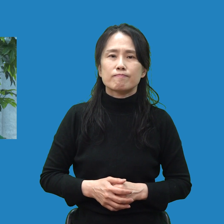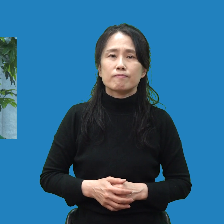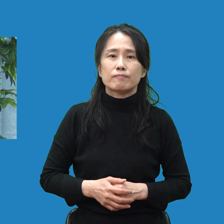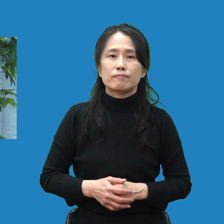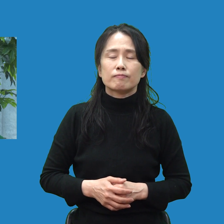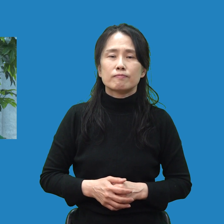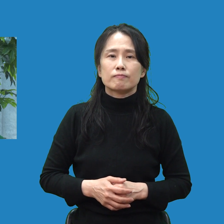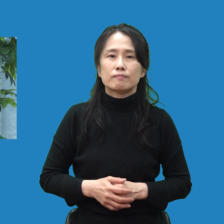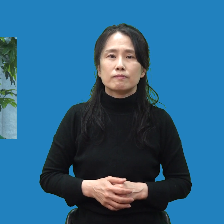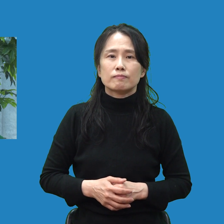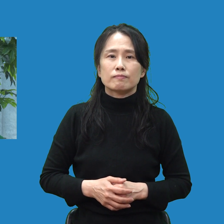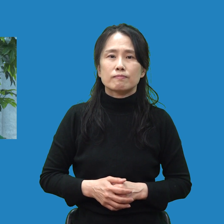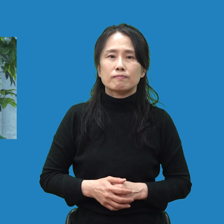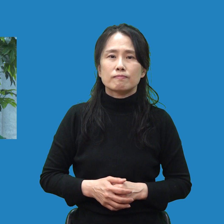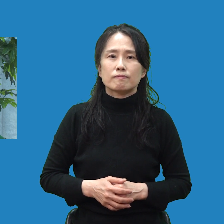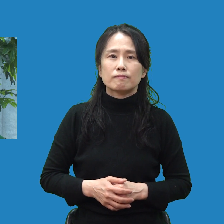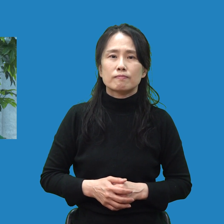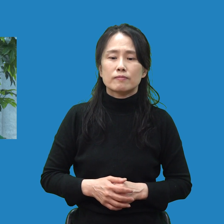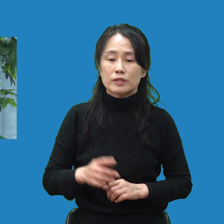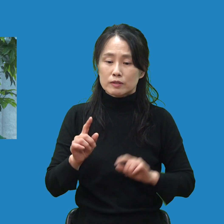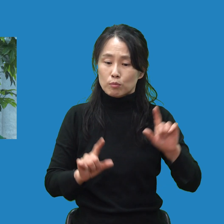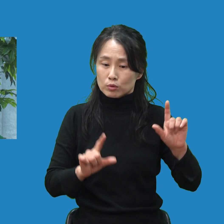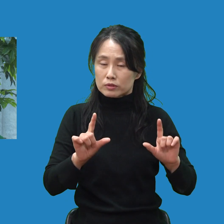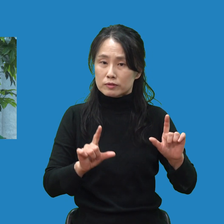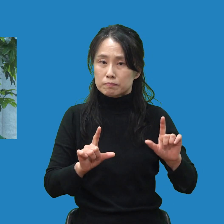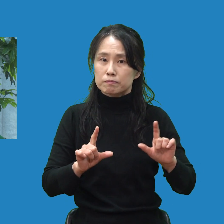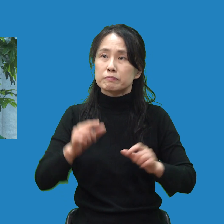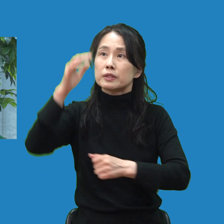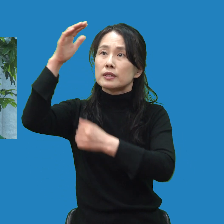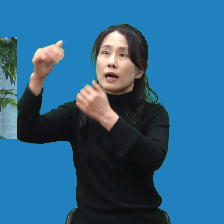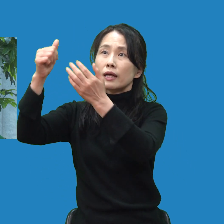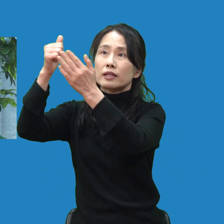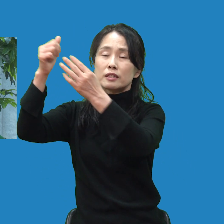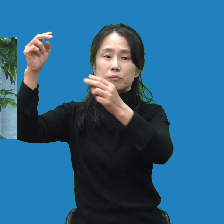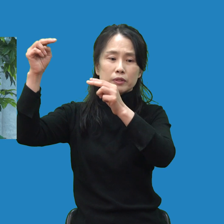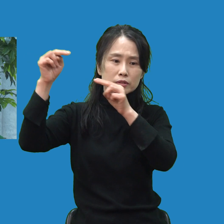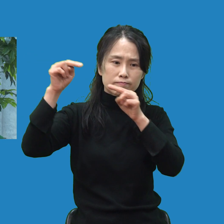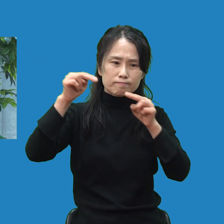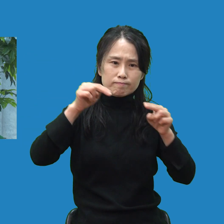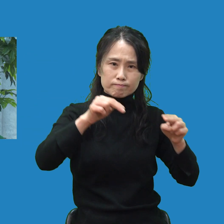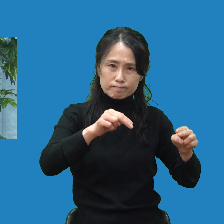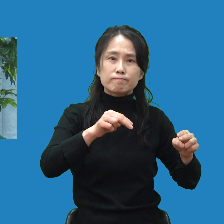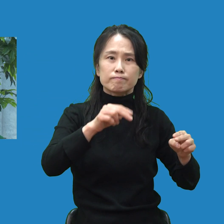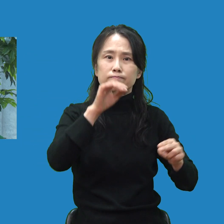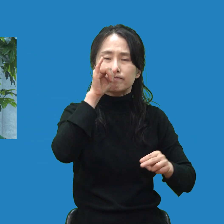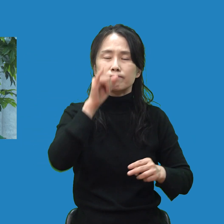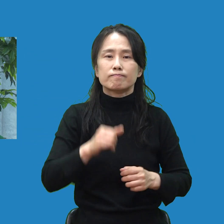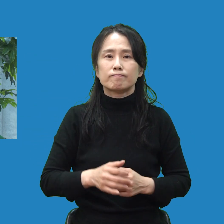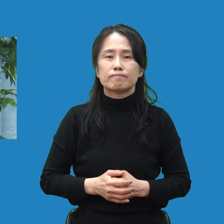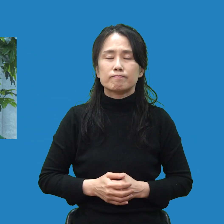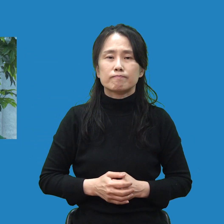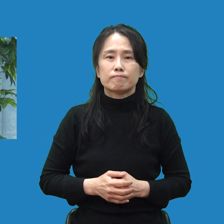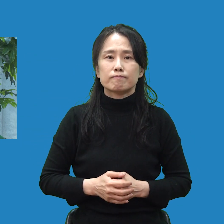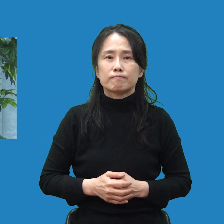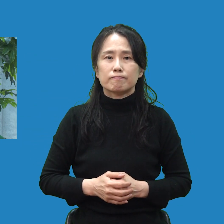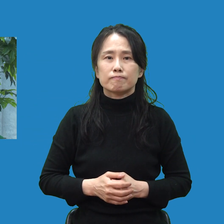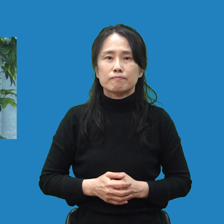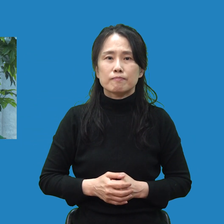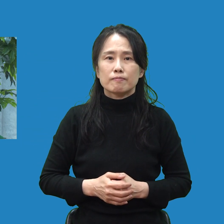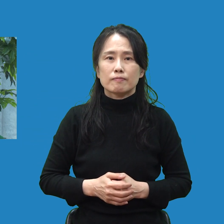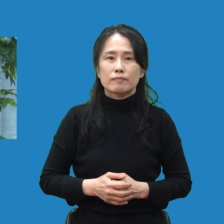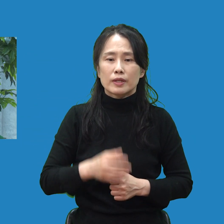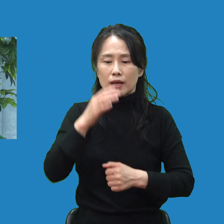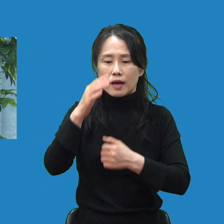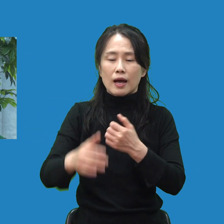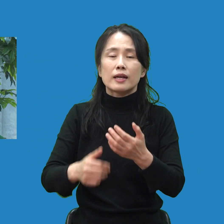가는 이 광경을 하나님이 쭉 지켜보셨다. 그게